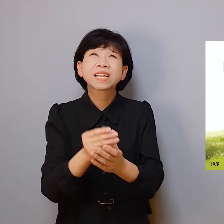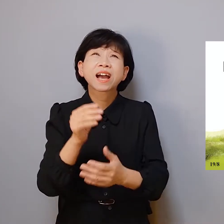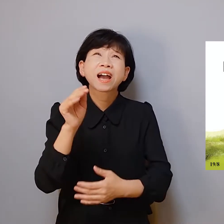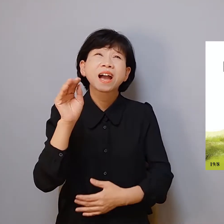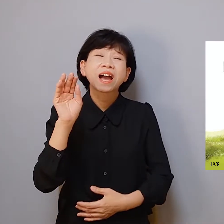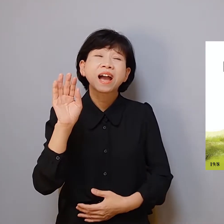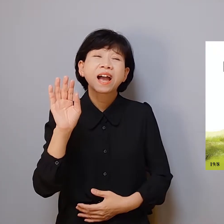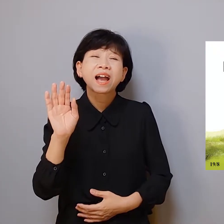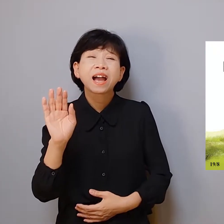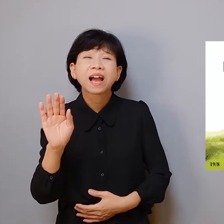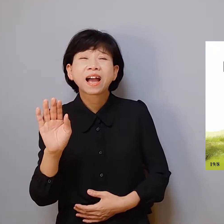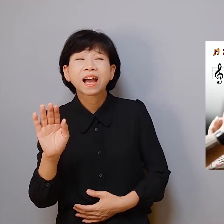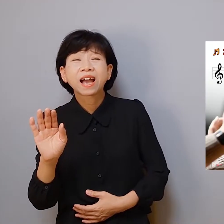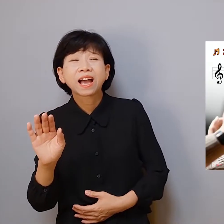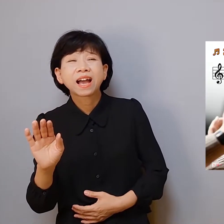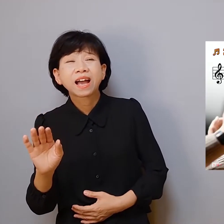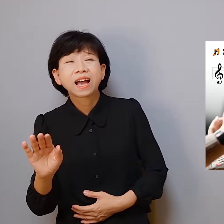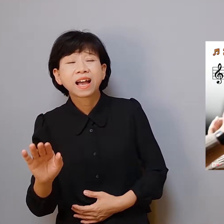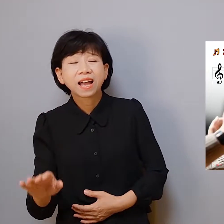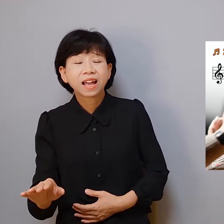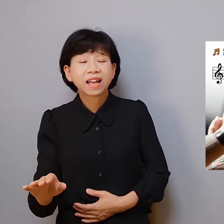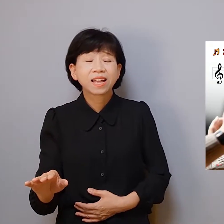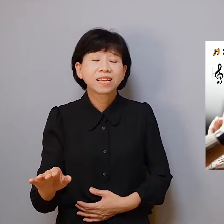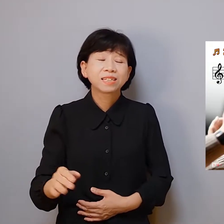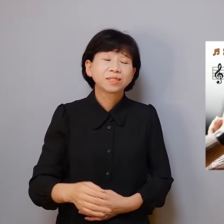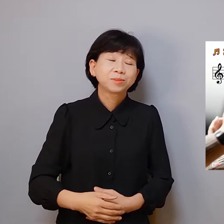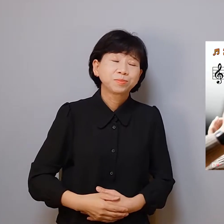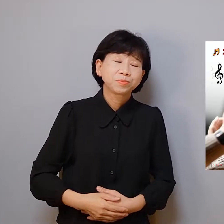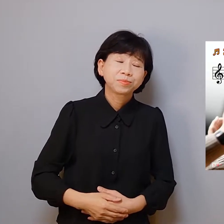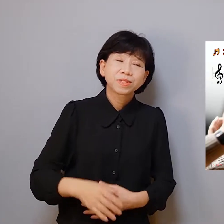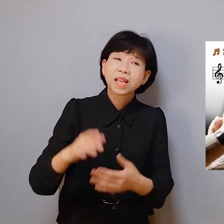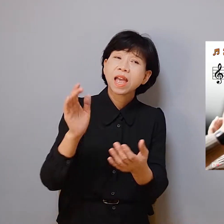완전합니다. 예수 우리 왕이여. 우리 손 내리시겠습니다.